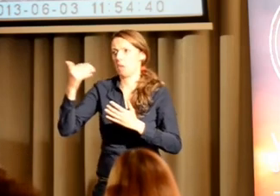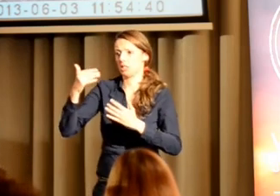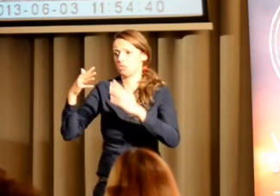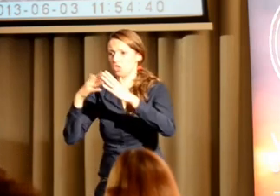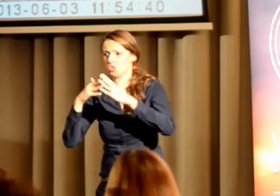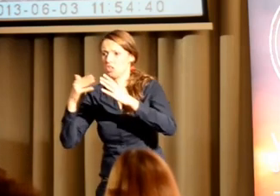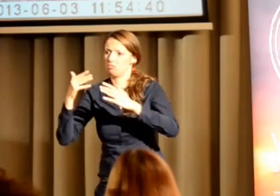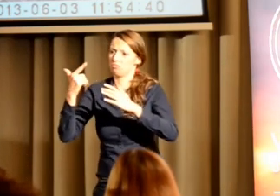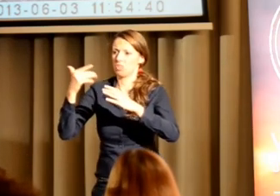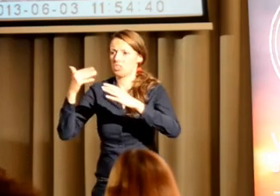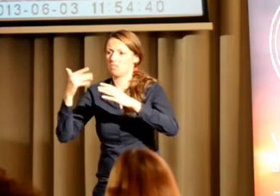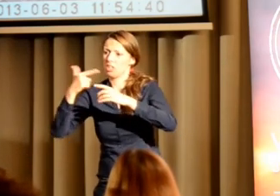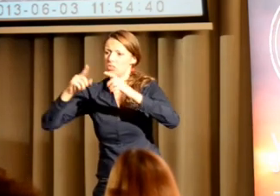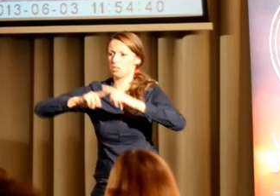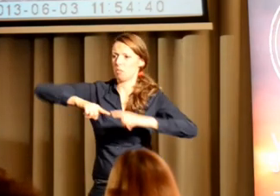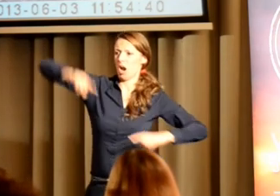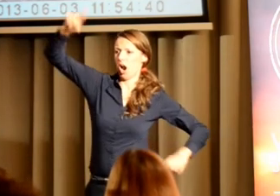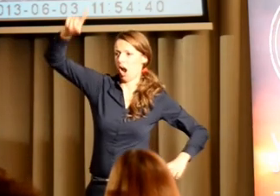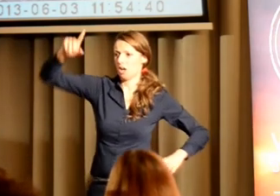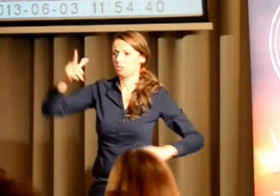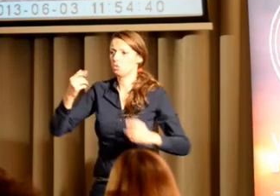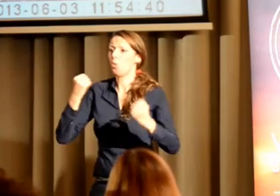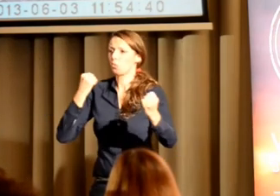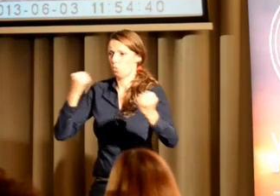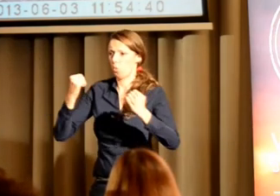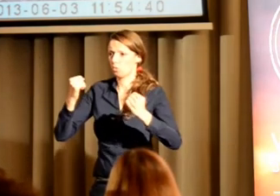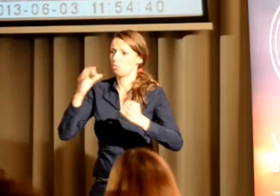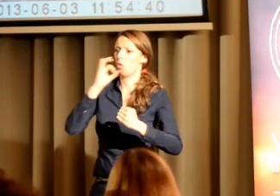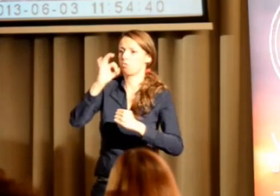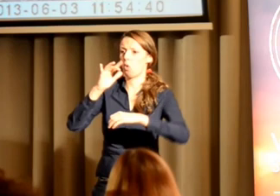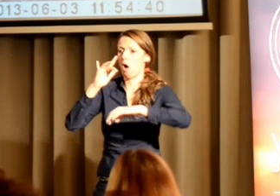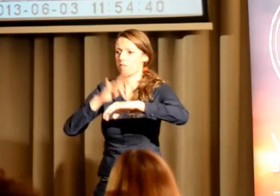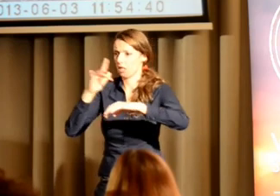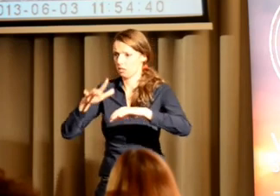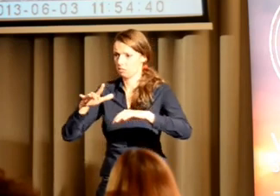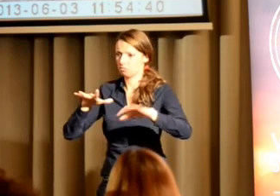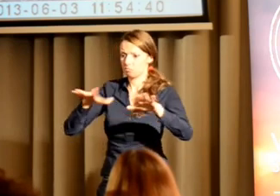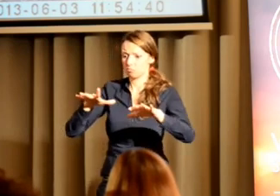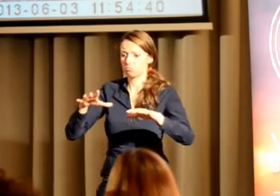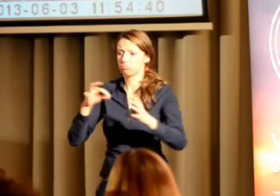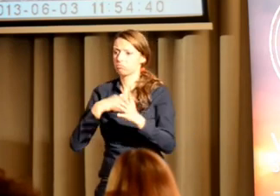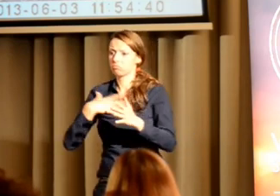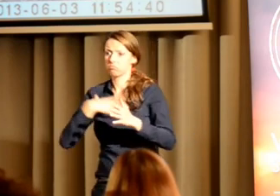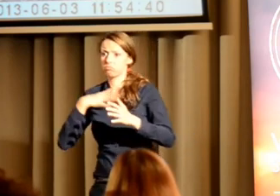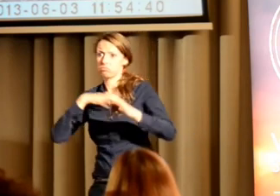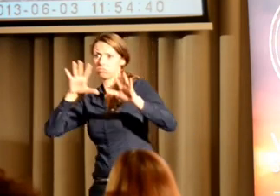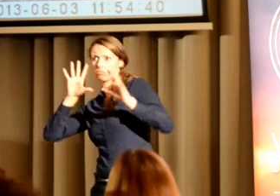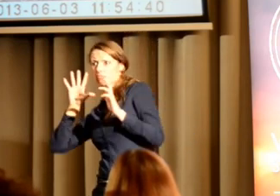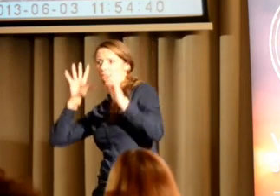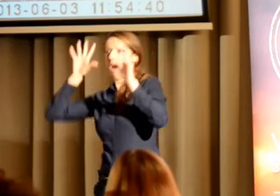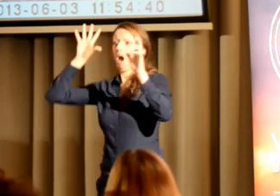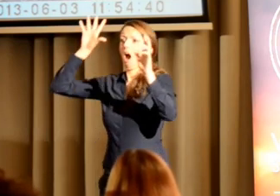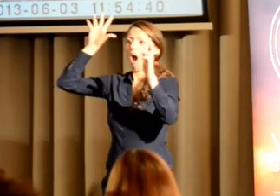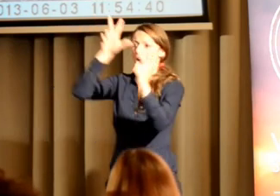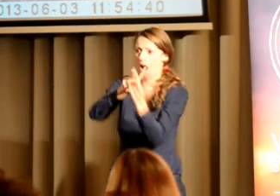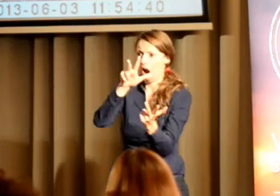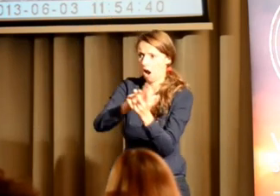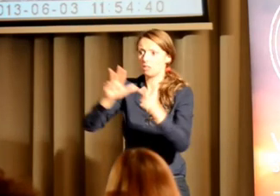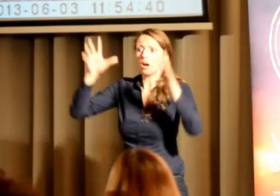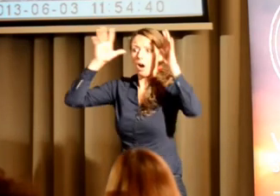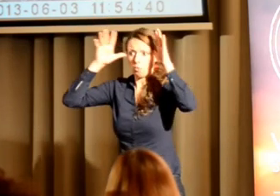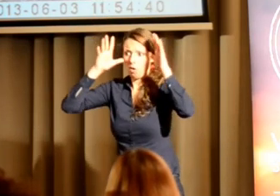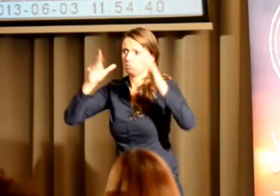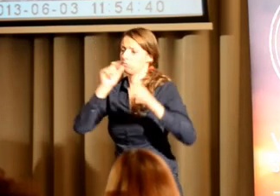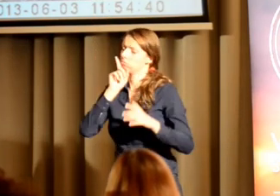1,20 m, no to nie jest to proste, żeby dosięgnąć, prawda, do tych wrażliwych miejsc łosi, a łosie potrafią się bardzo skutecznie, długo,